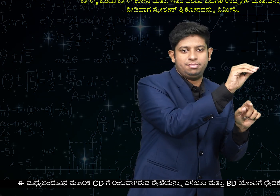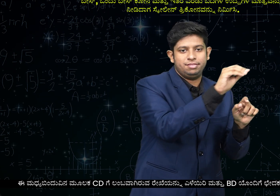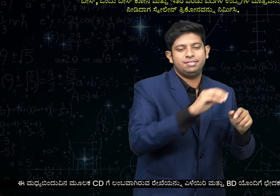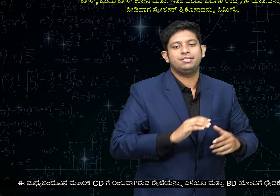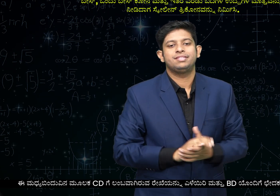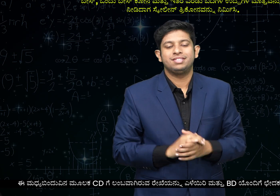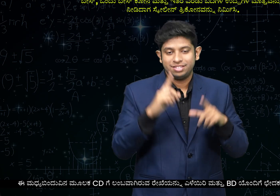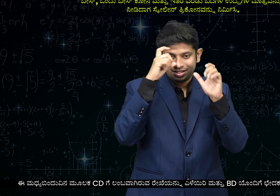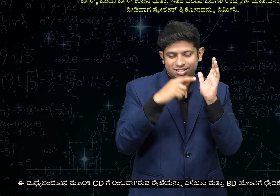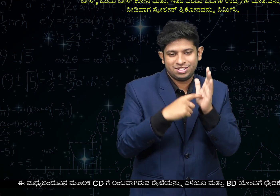ಗುರುತಿಸಿ.